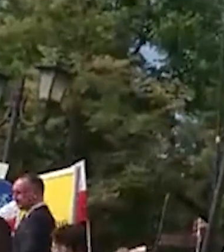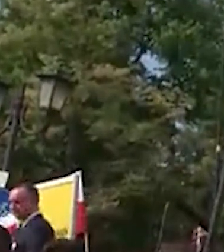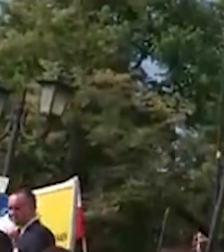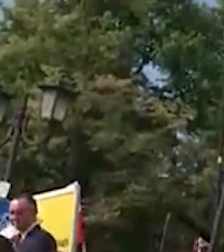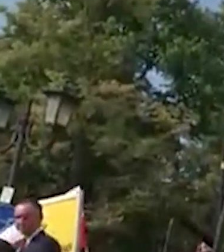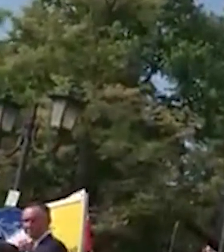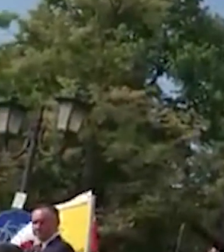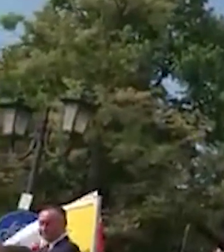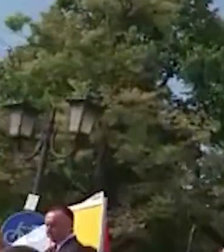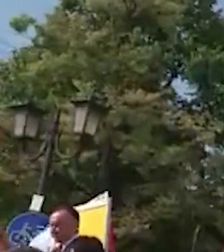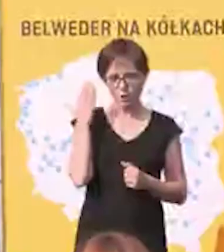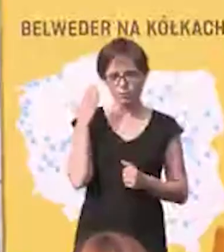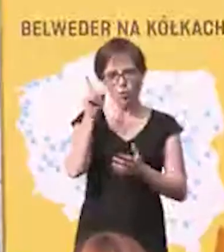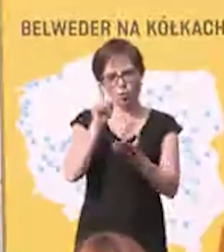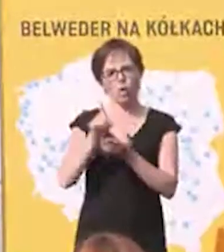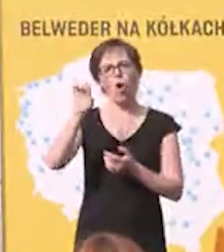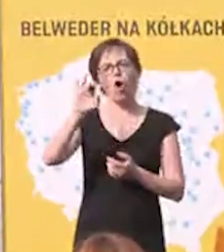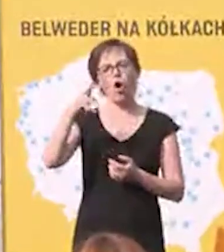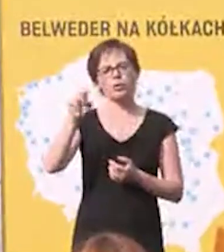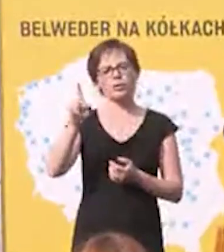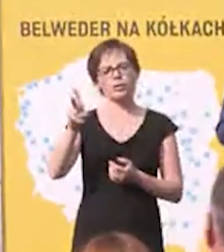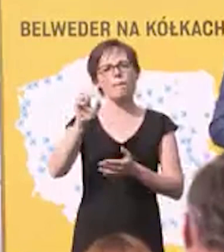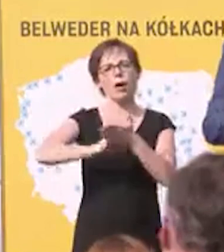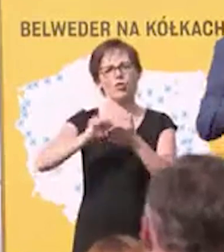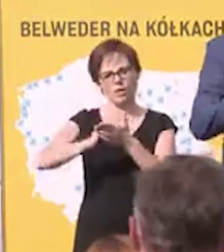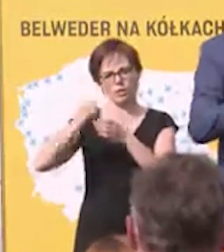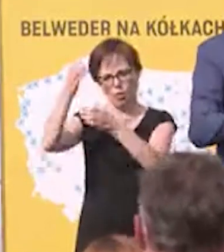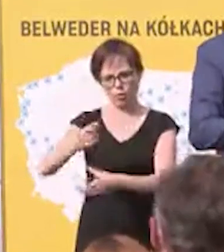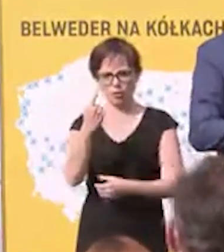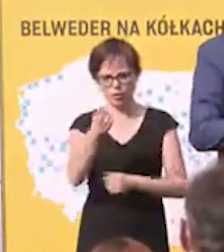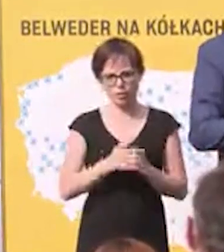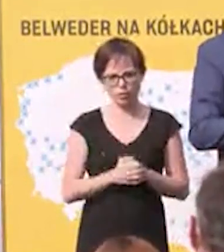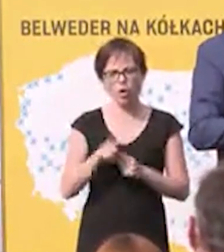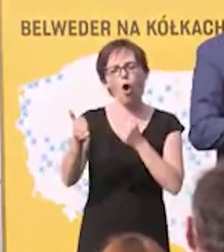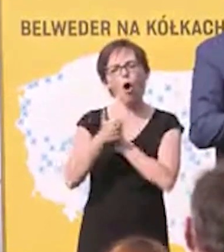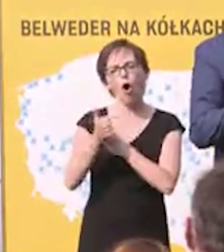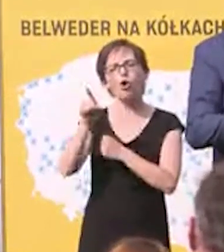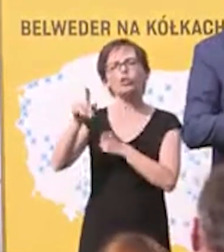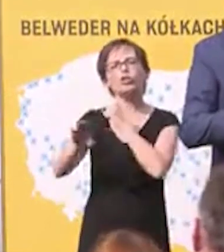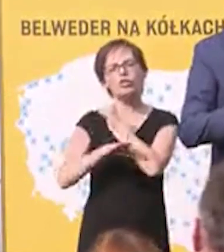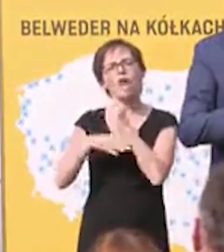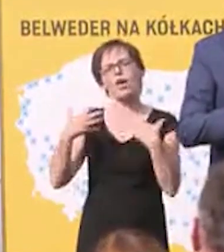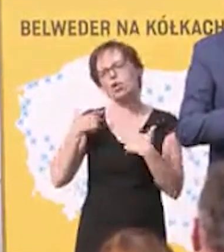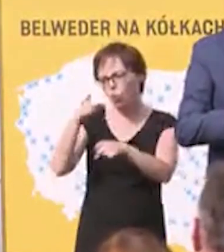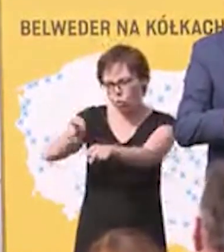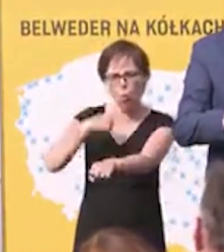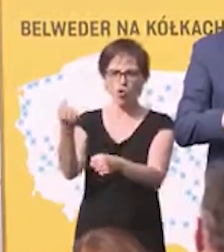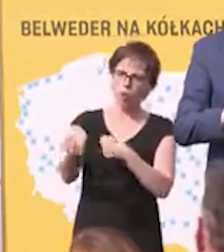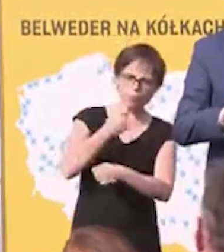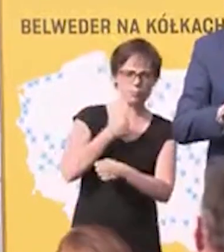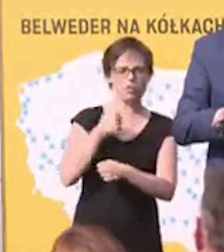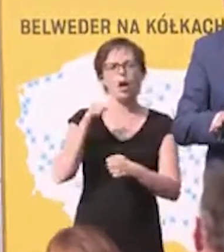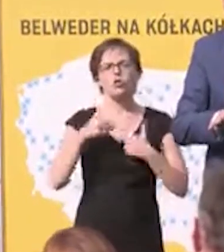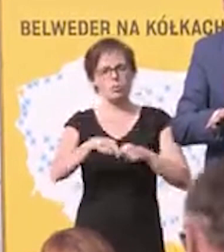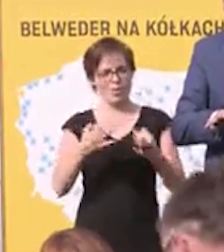Ja przed chwilą posadziłem jedno w Grodzisku Mazowieckim. Żeby nas przetrwały, żeby po tej kampanii zostały nie